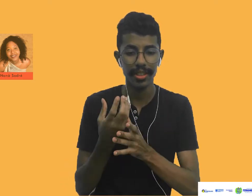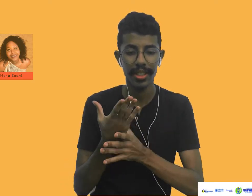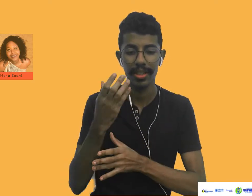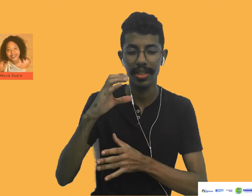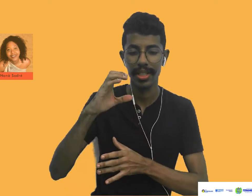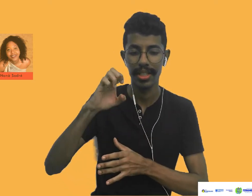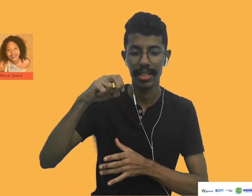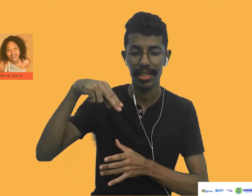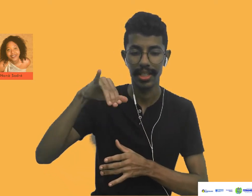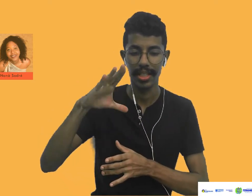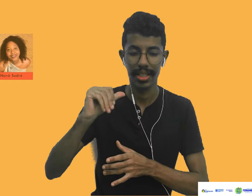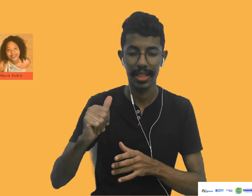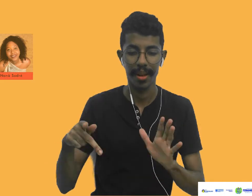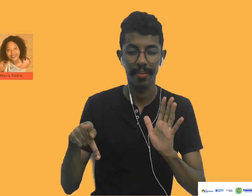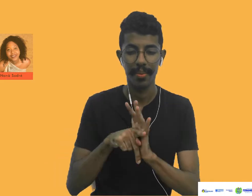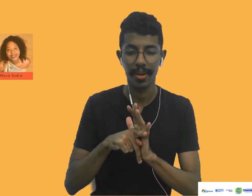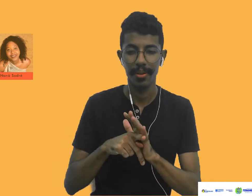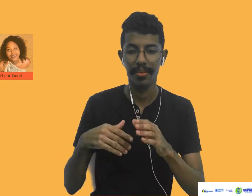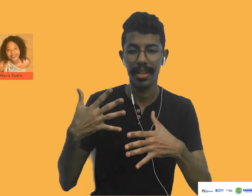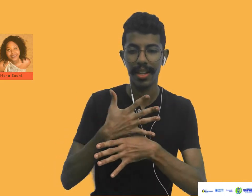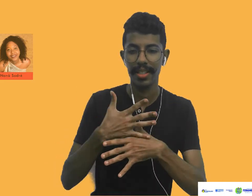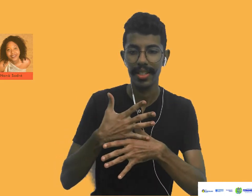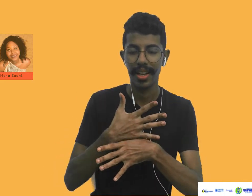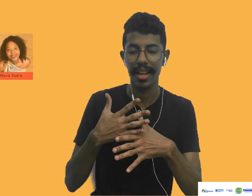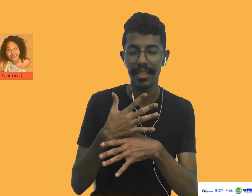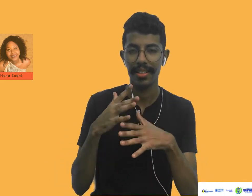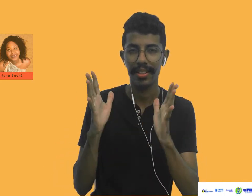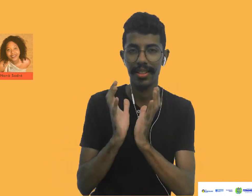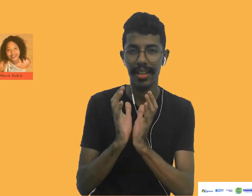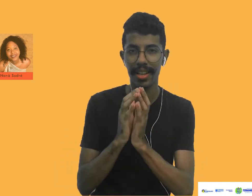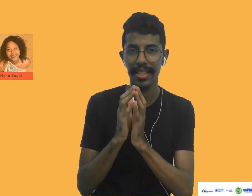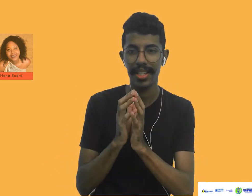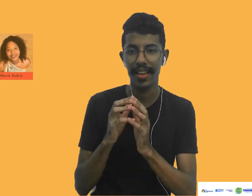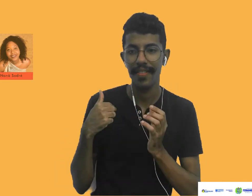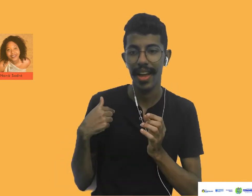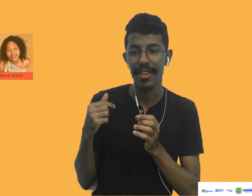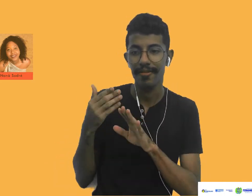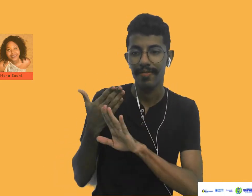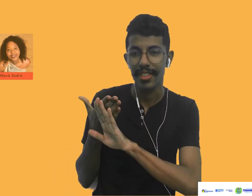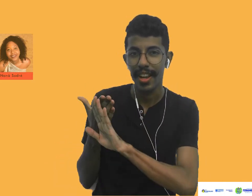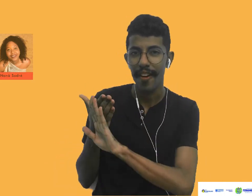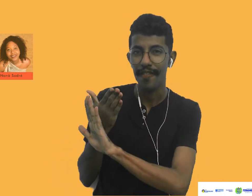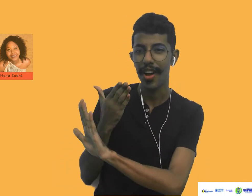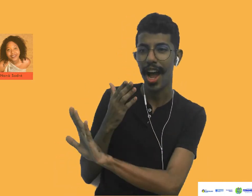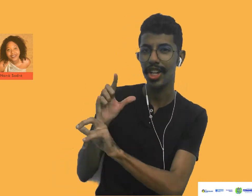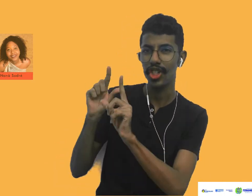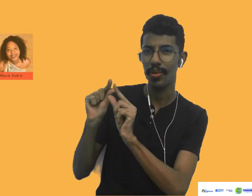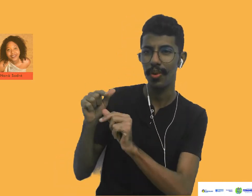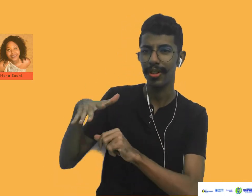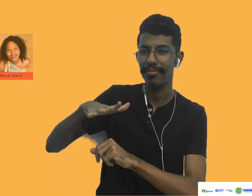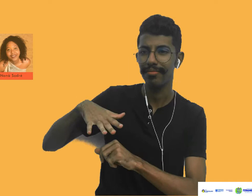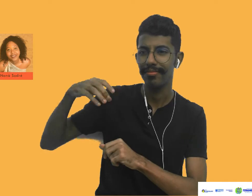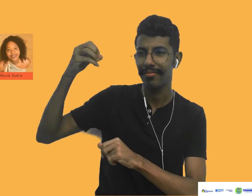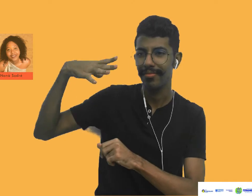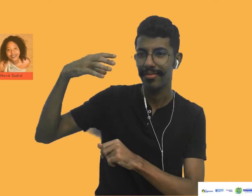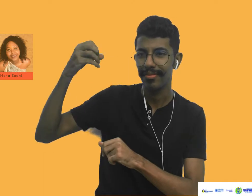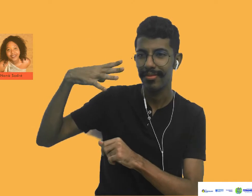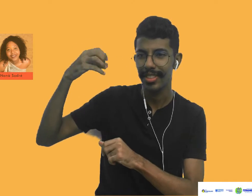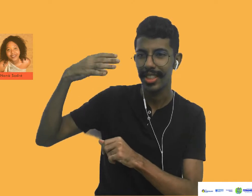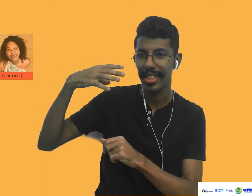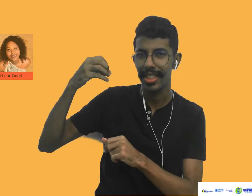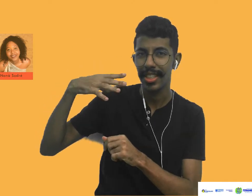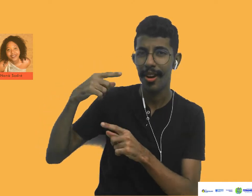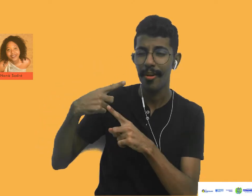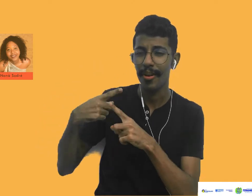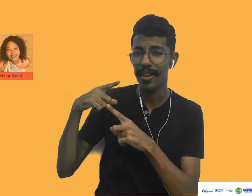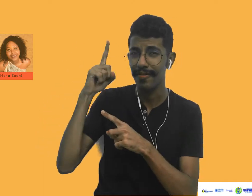produção cênica na cidade do Recife. Aos poucos eu vou deixando a carreira de iluminadora, porque fica muito difícil,